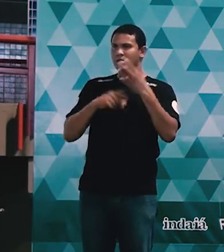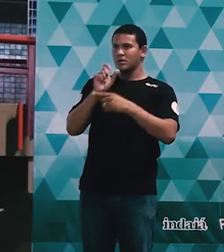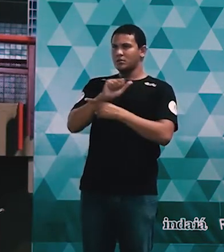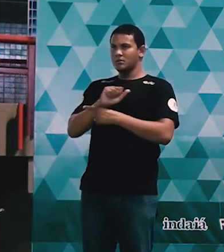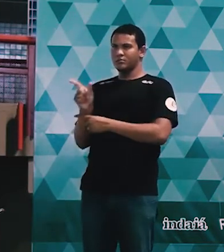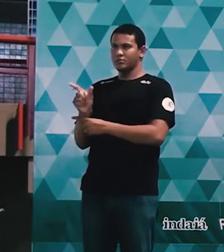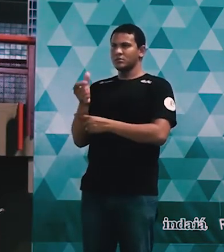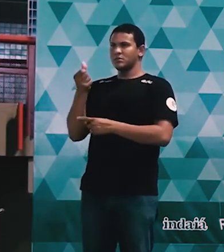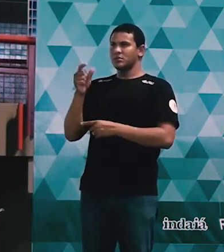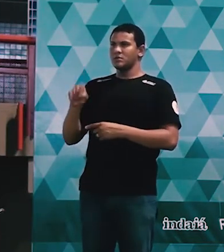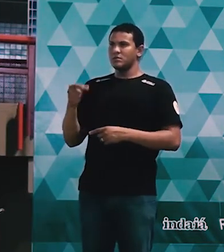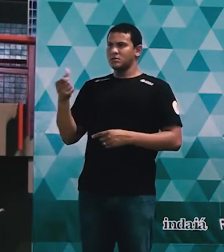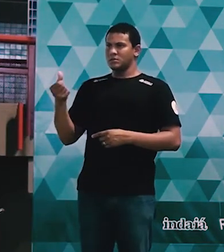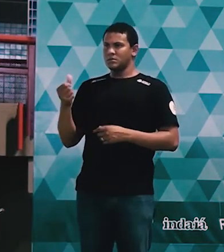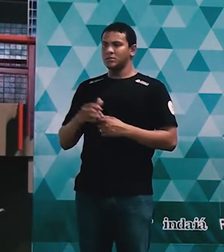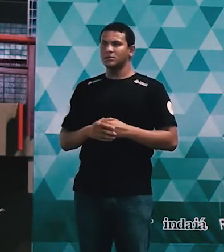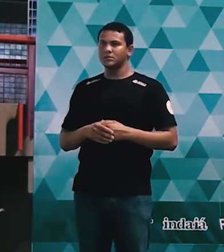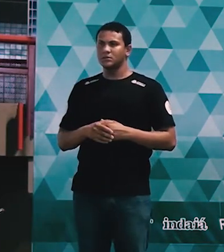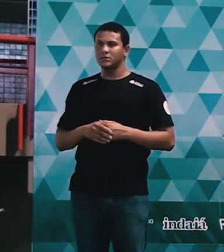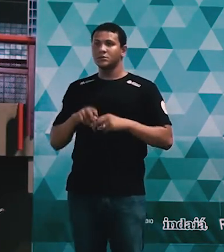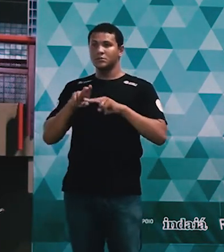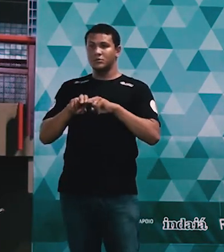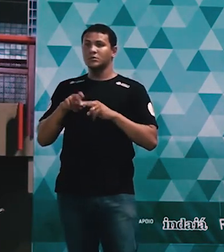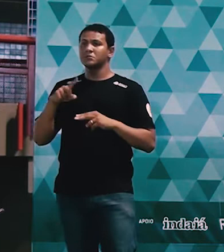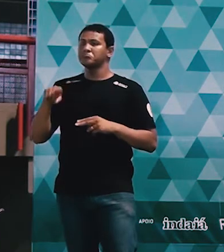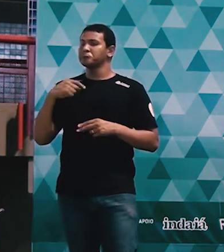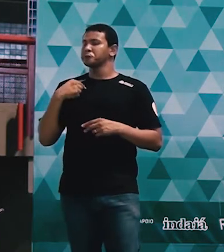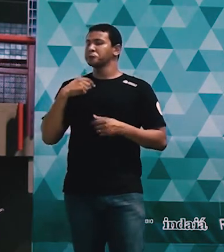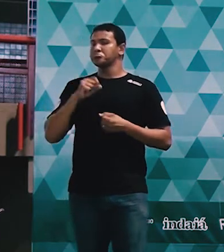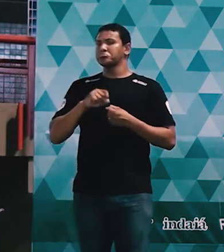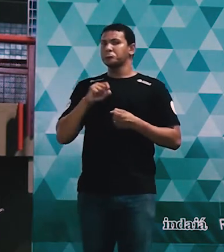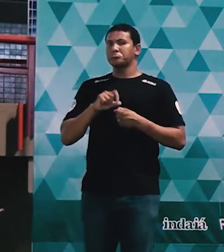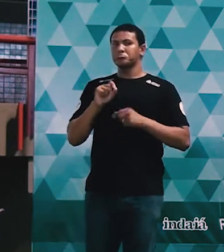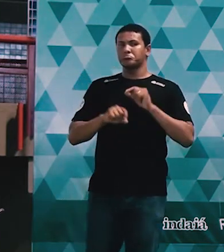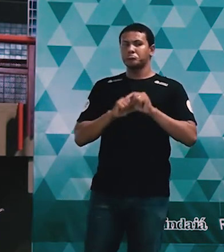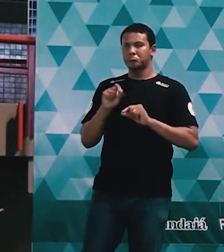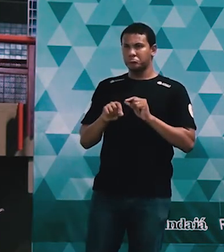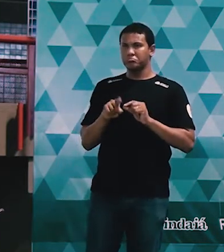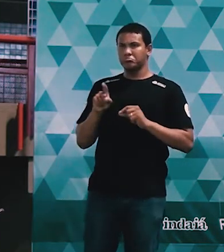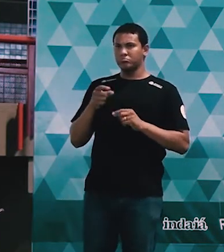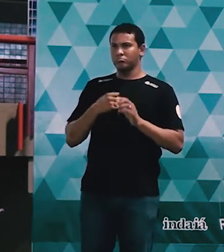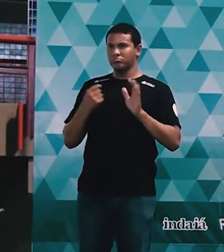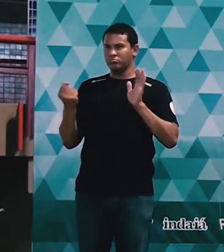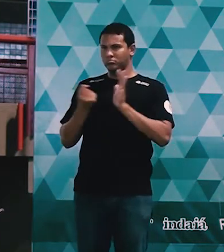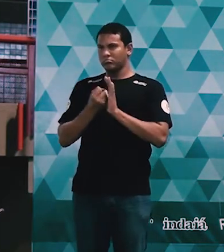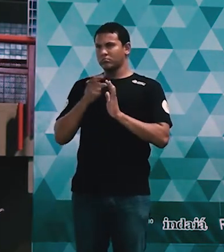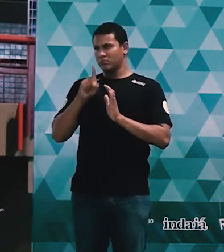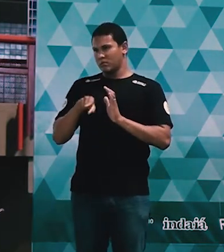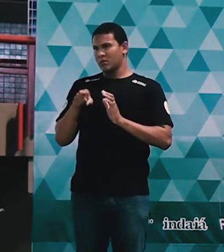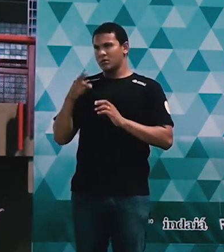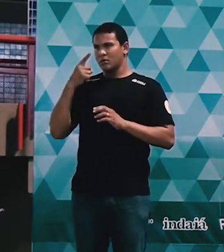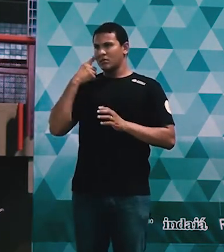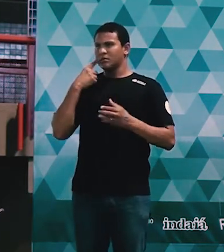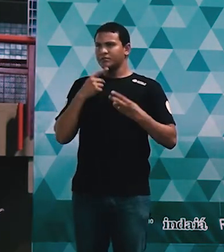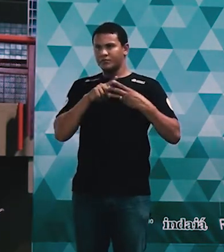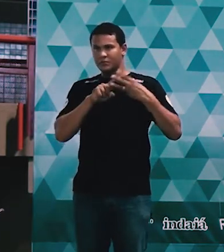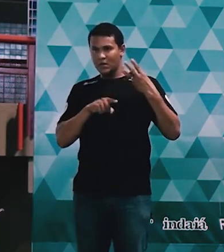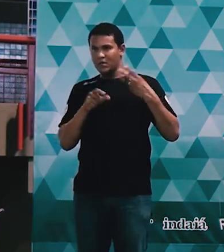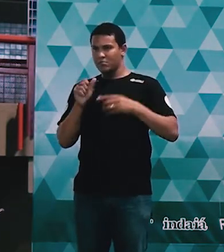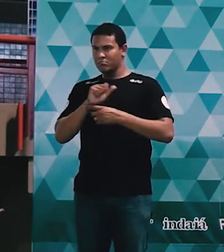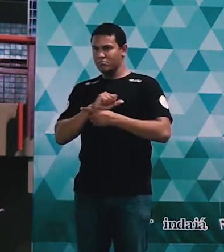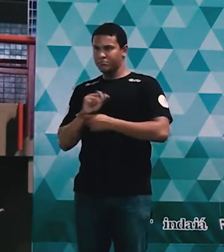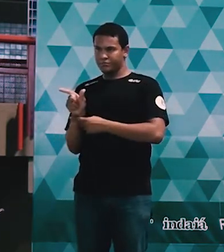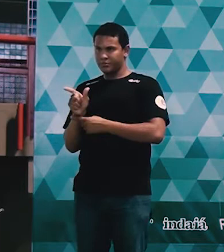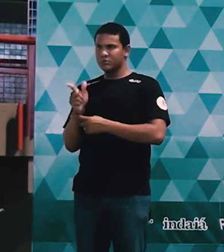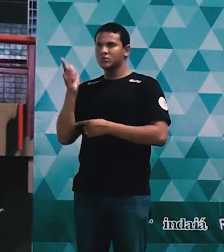Quantos valores são? 3. Então, o que é que eu vou fazer? Marco os valores, indica que são 3, os